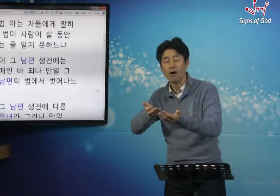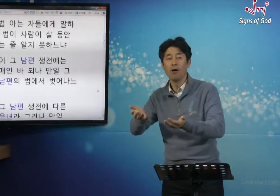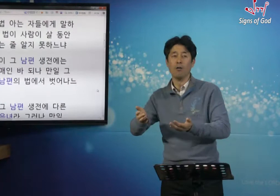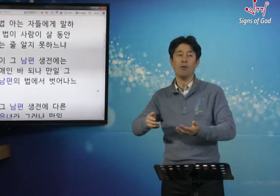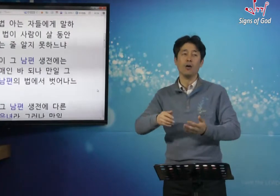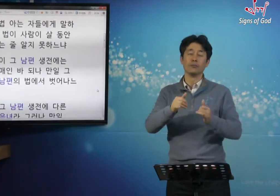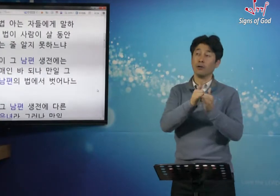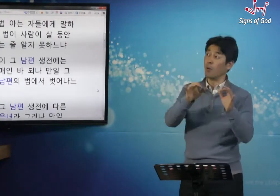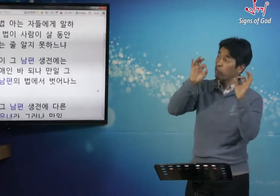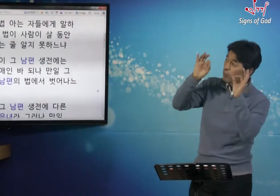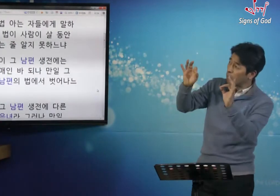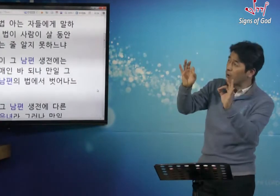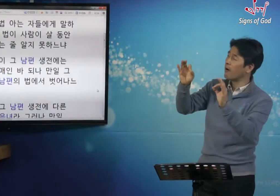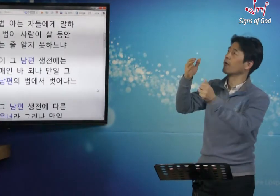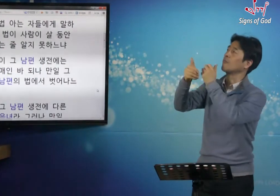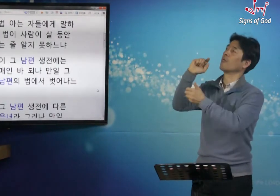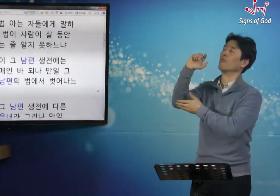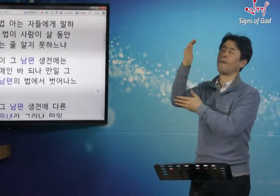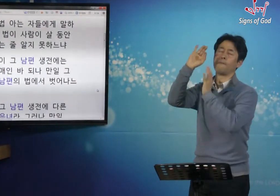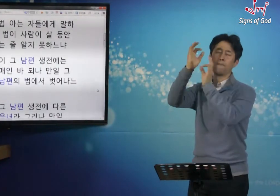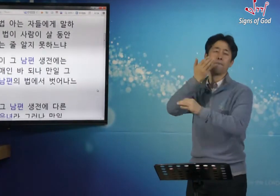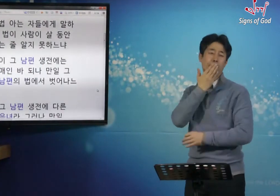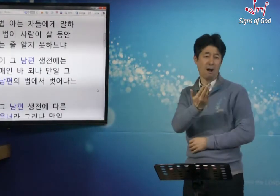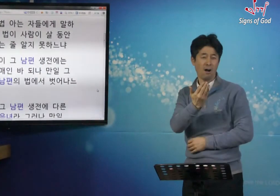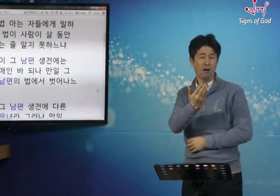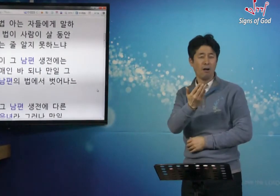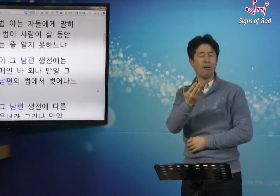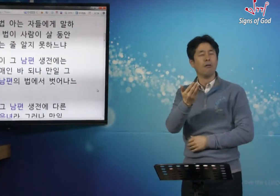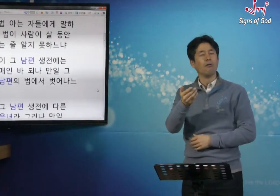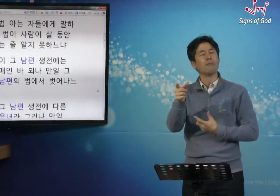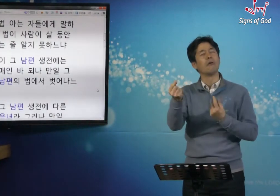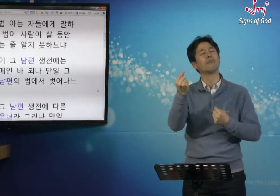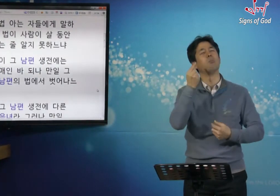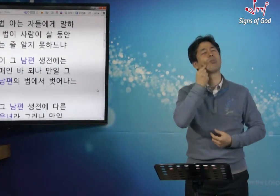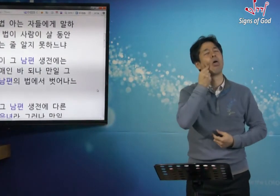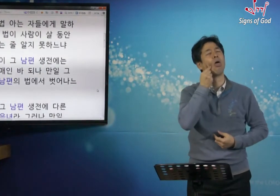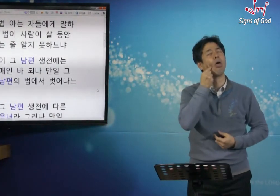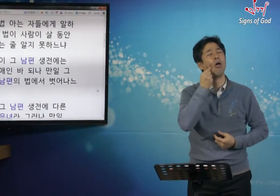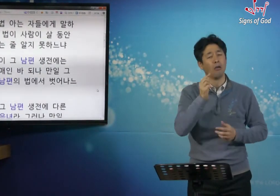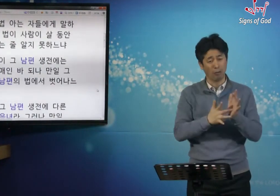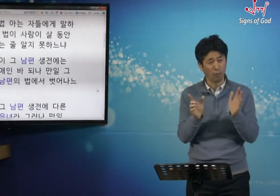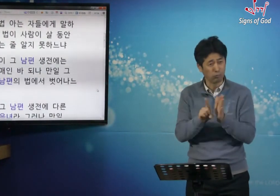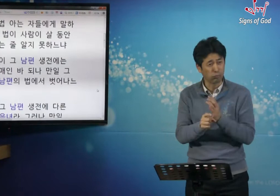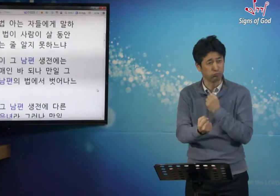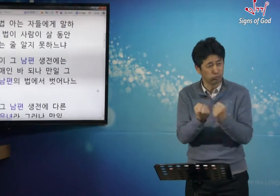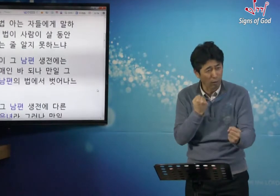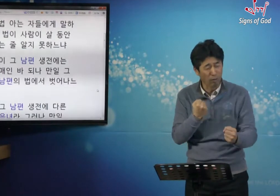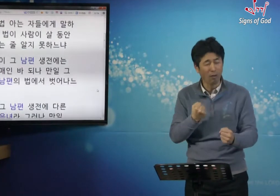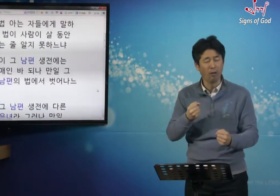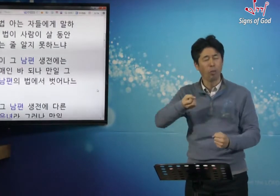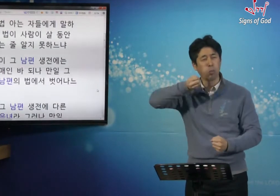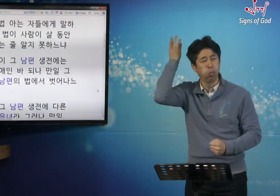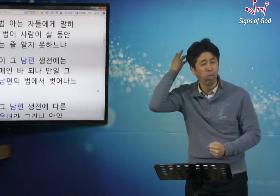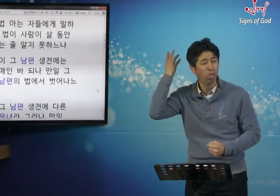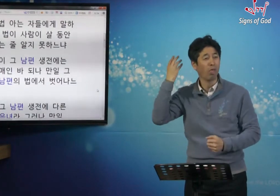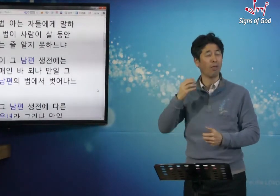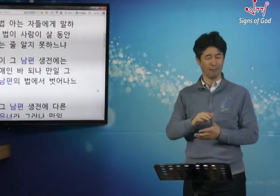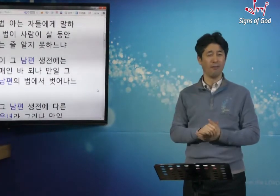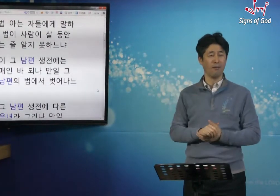선한 삶을 나타내서 그들의 모습을 통해서 하나님께 영광을 돌려야 됨에도 불구하고 그렇게 살지